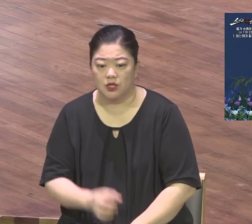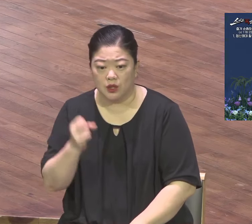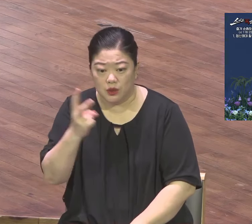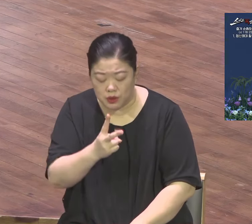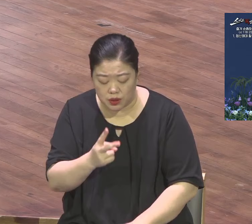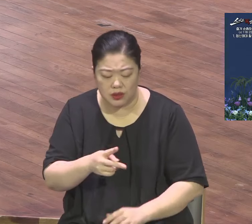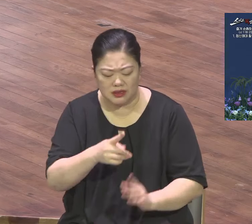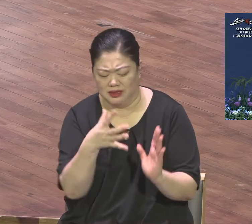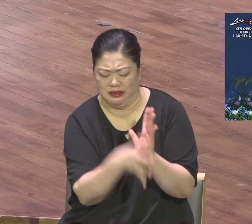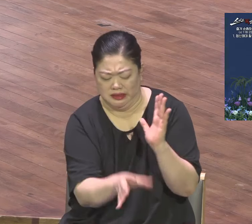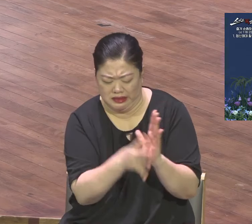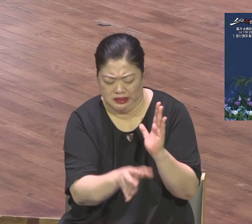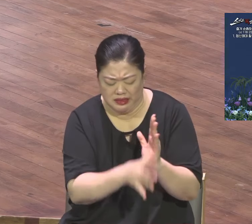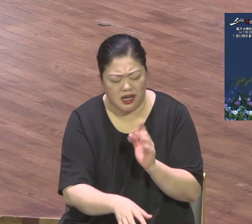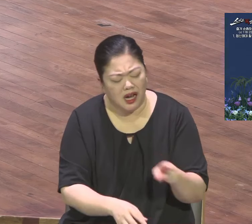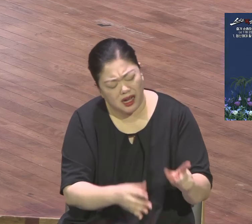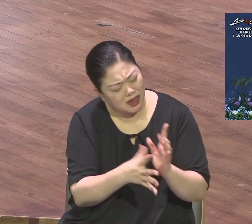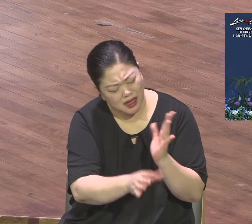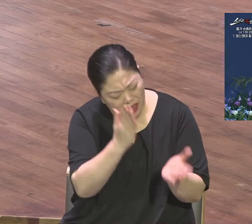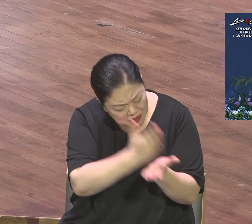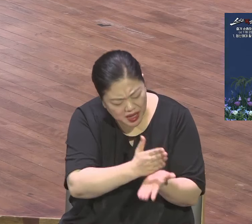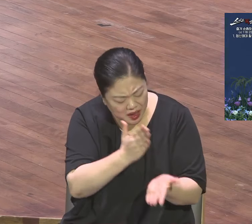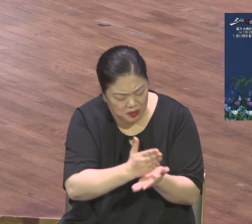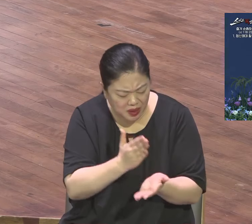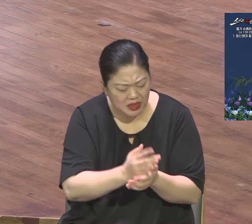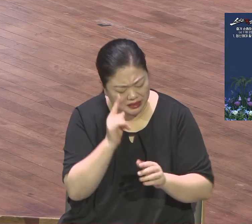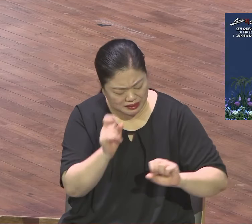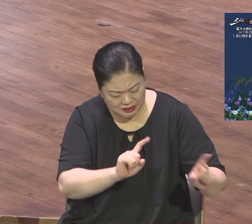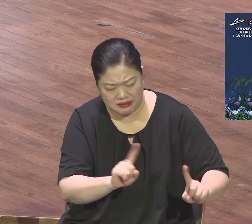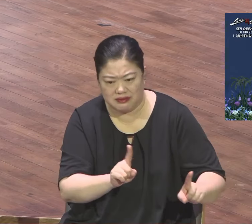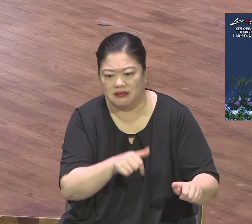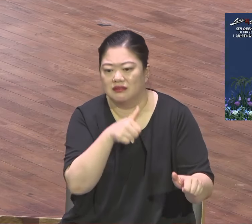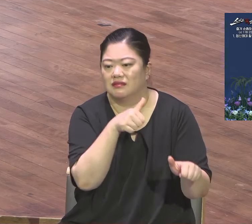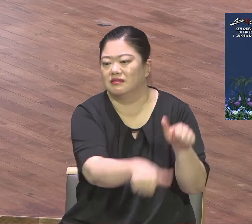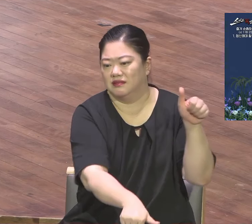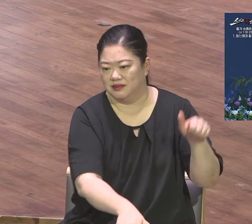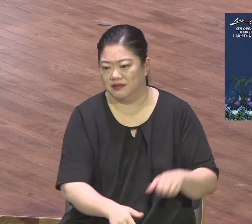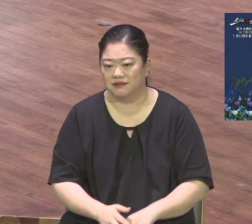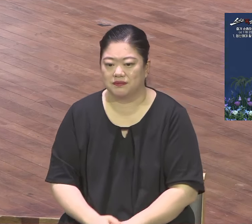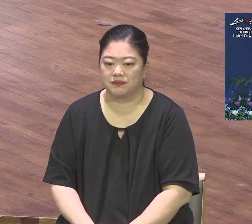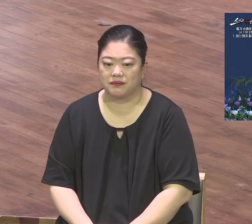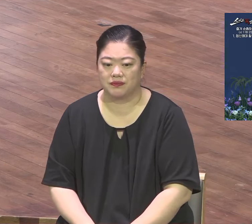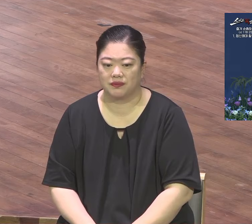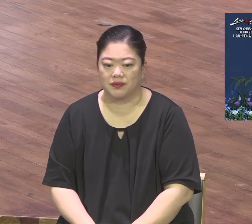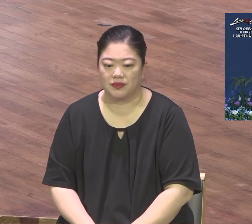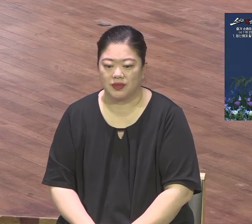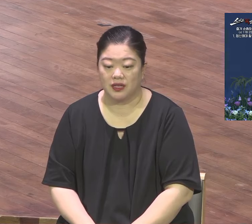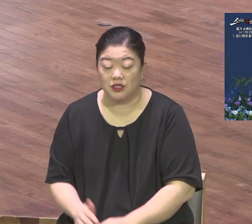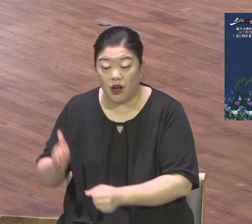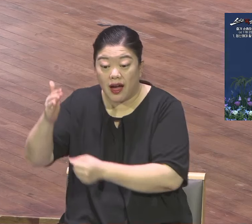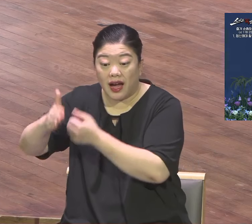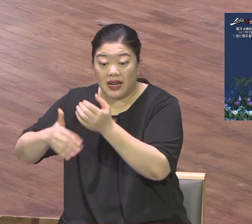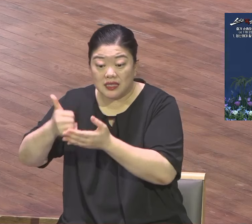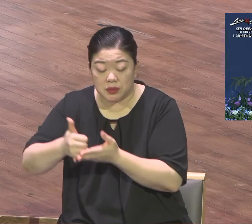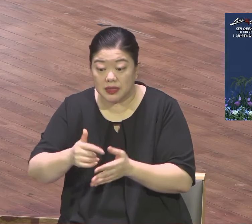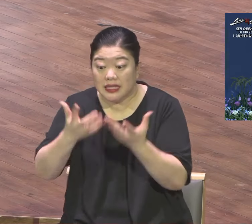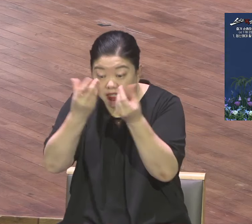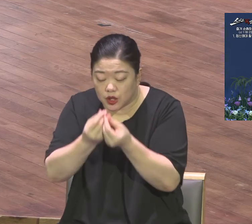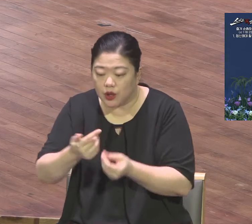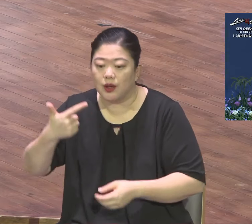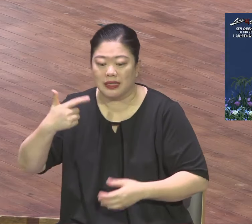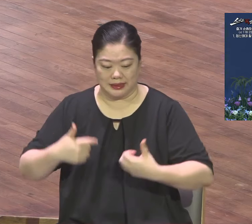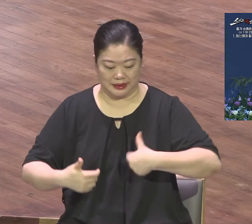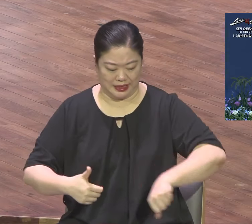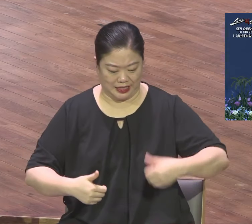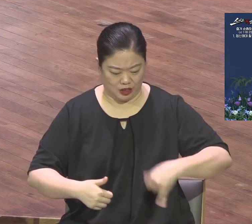이걸 표현하고 있어요. 자, 하나님께서 호되게 매를 맞고 또 매를 맞을 짓을